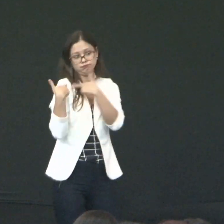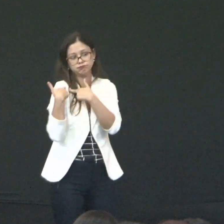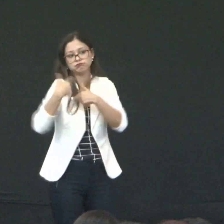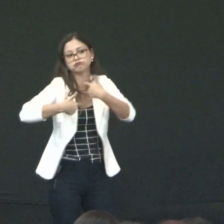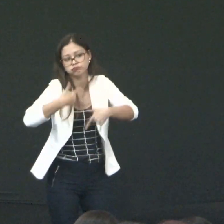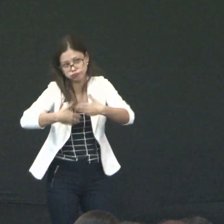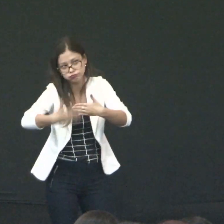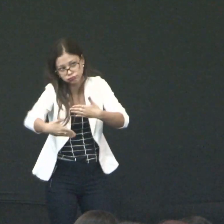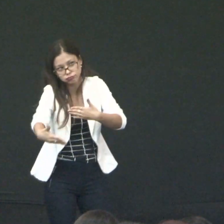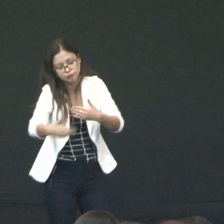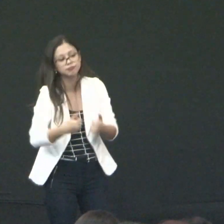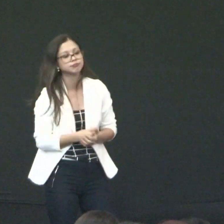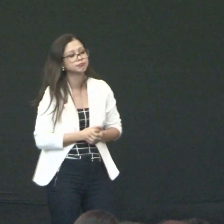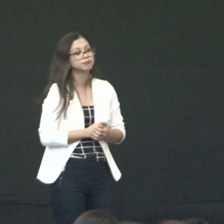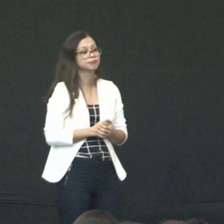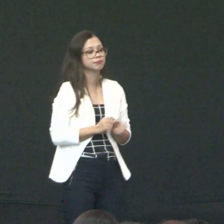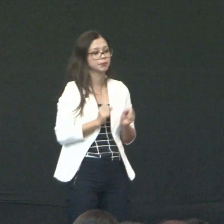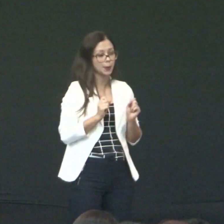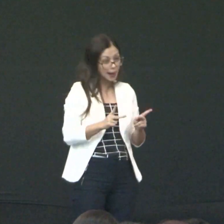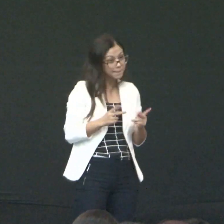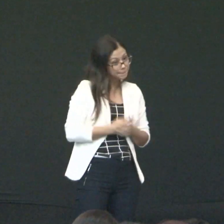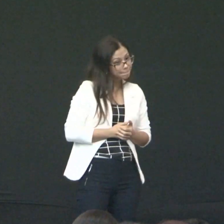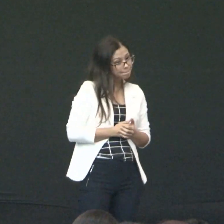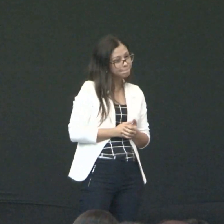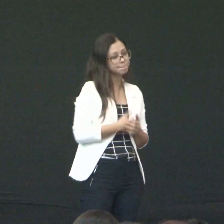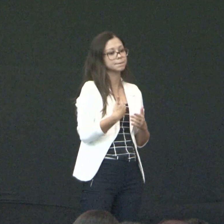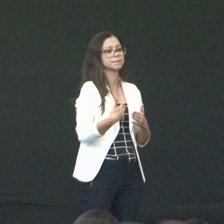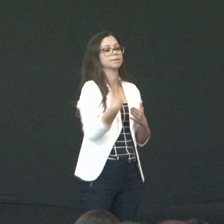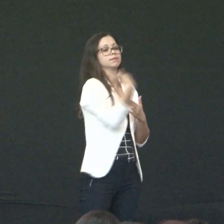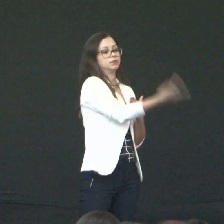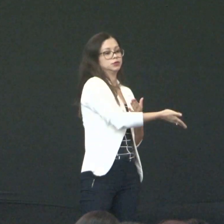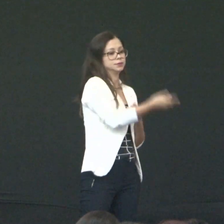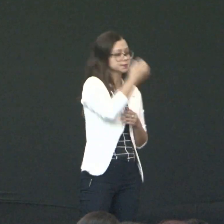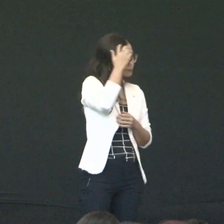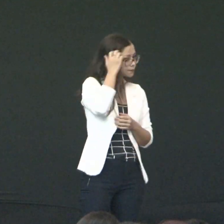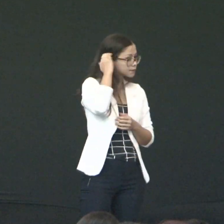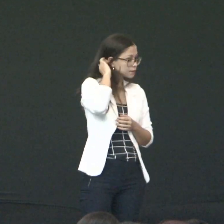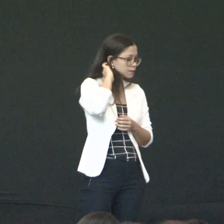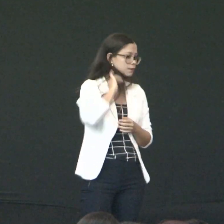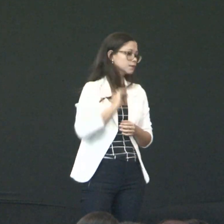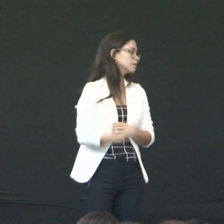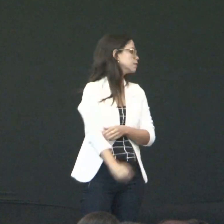outras estratégias de trabalho na sua função como intérprete. O próximo, por favor.